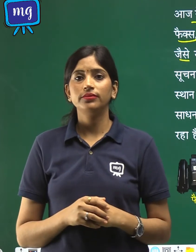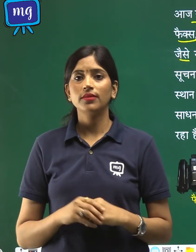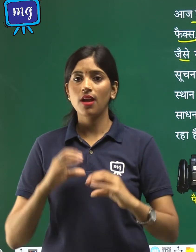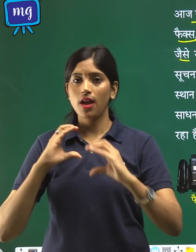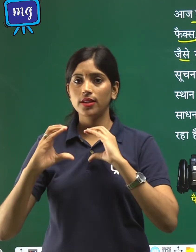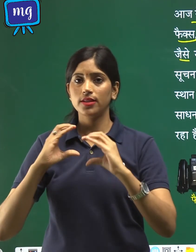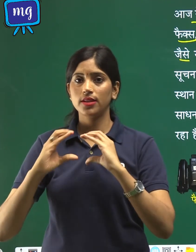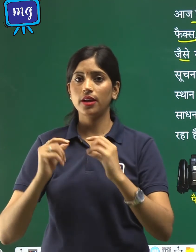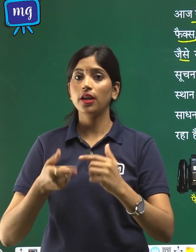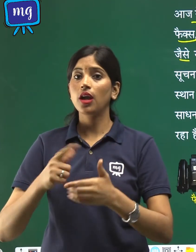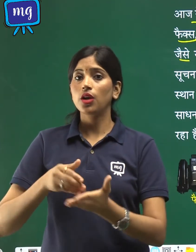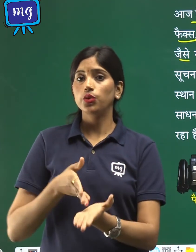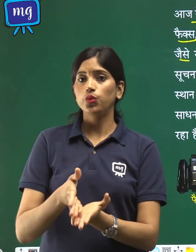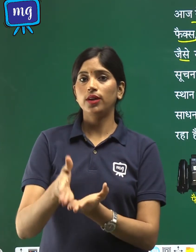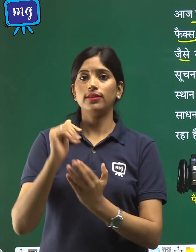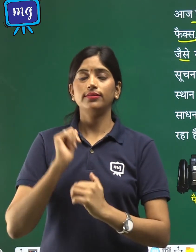संचार माध्यम से